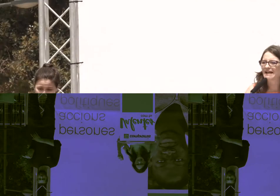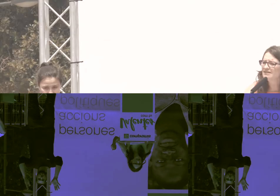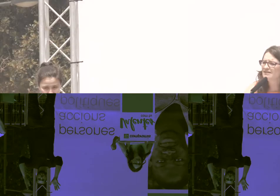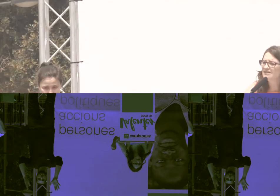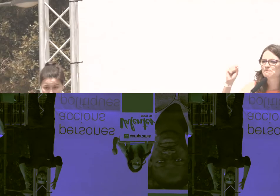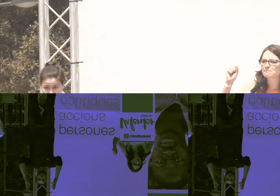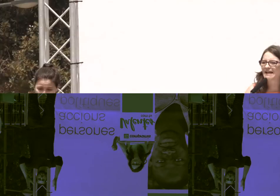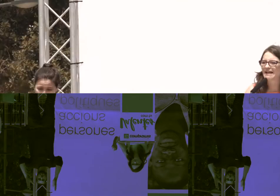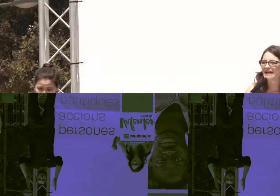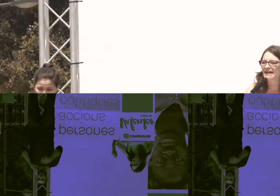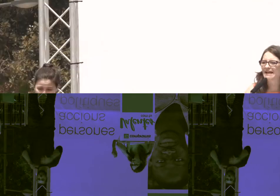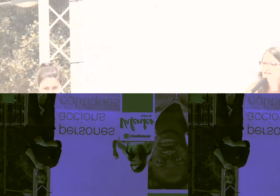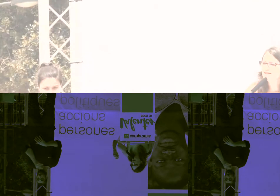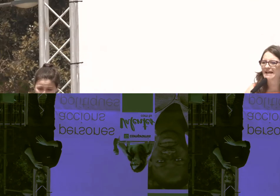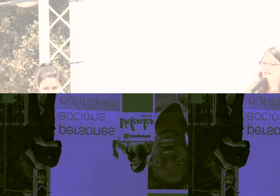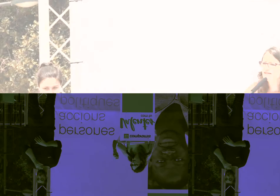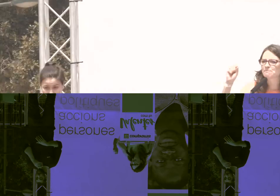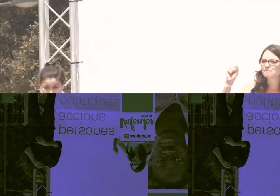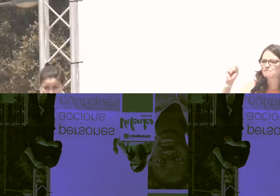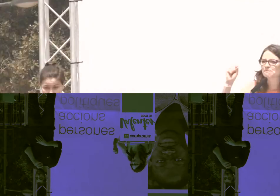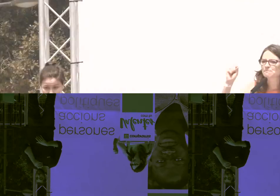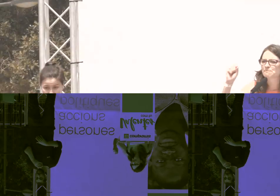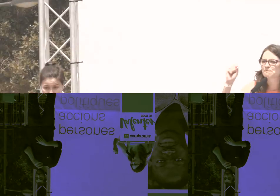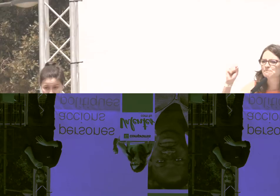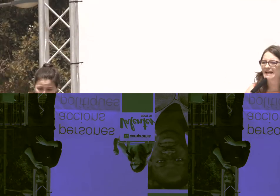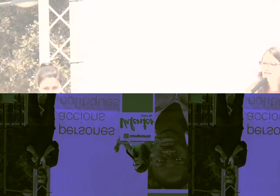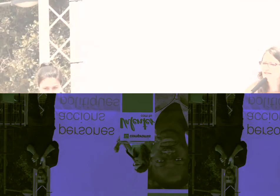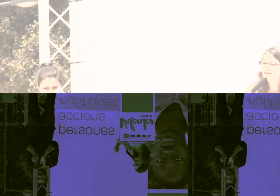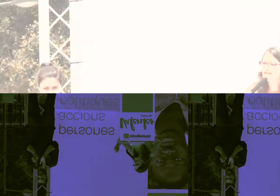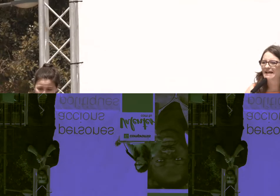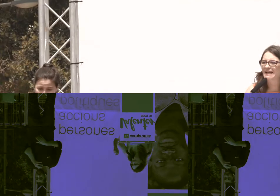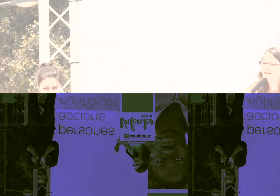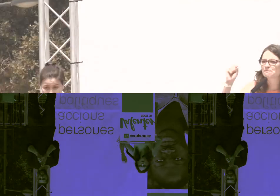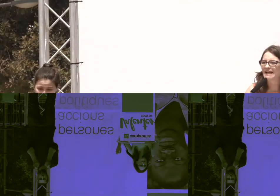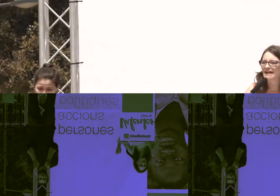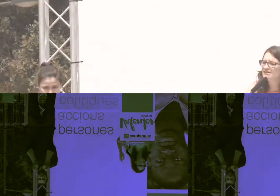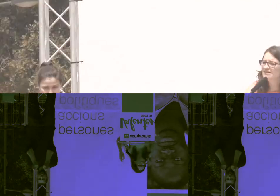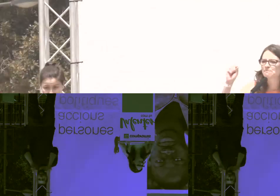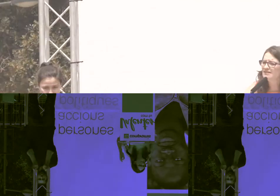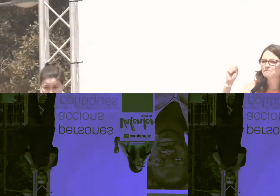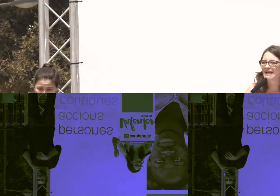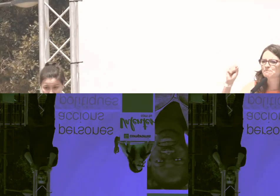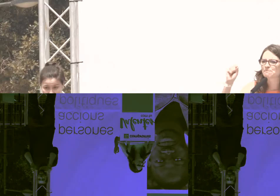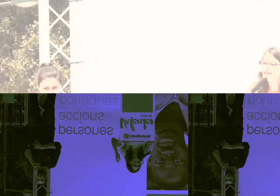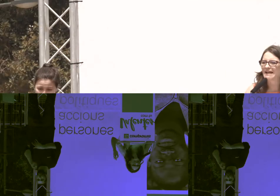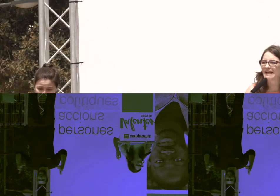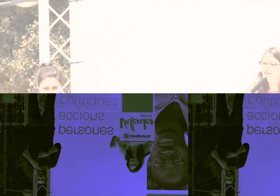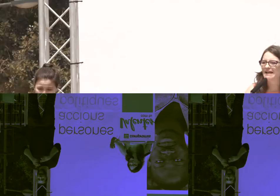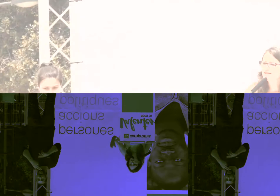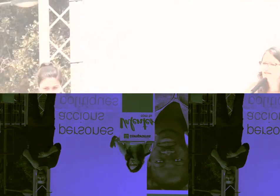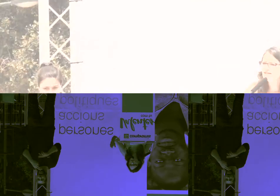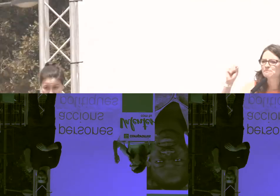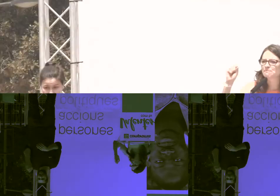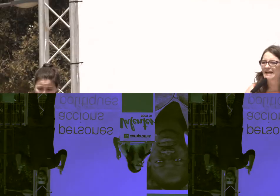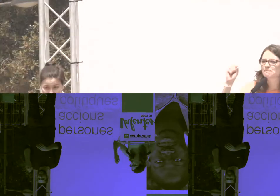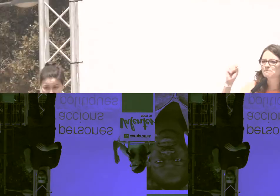Estem ultimant una llei per a controlar els lobbies, perquè la política efectivament té que atendre a l'interès general i no a l'interès